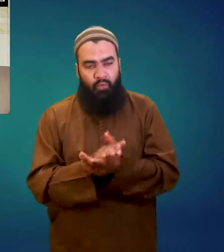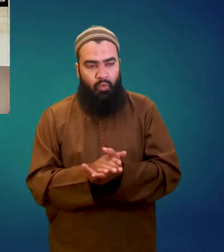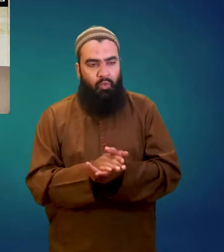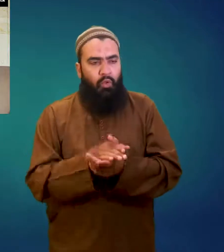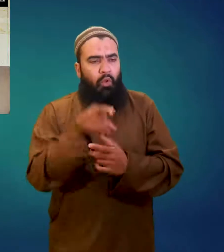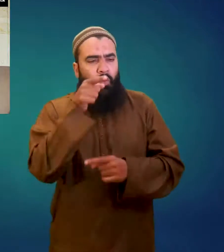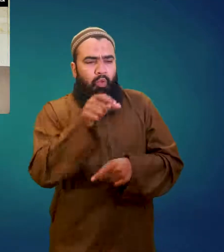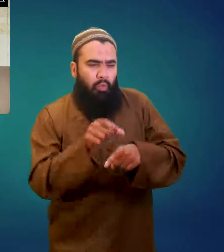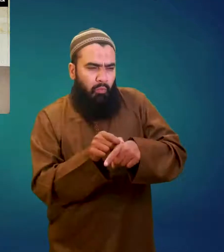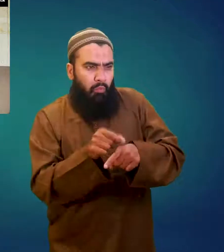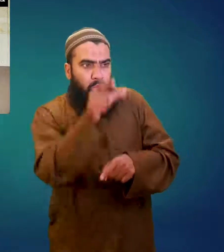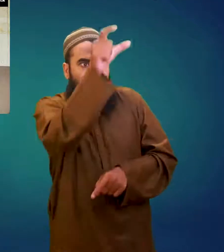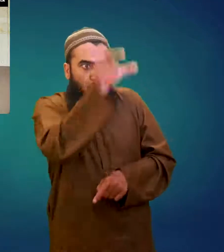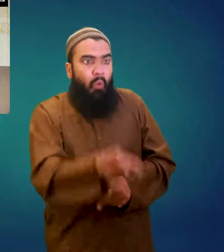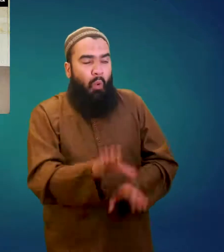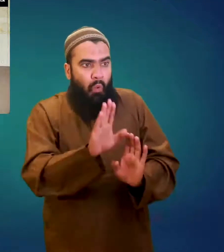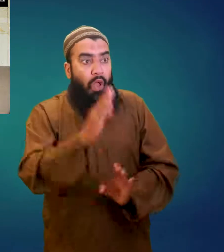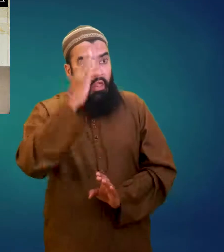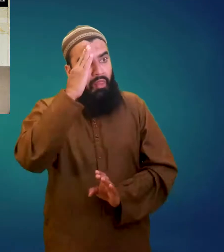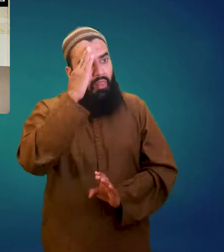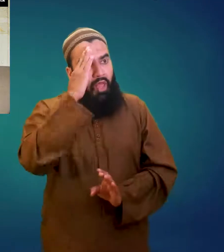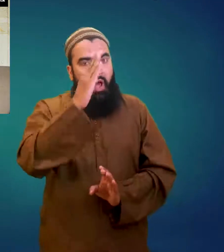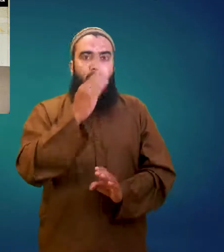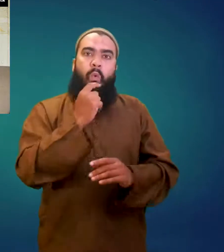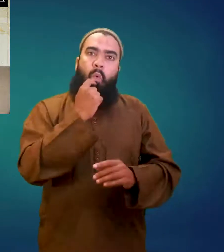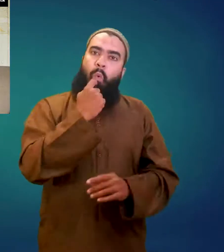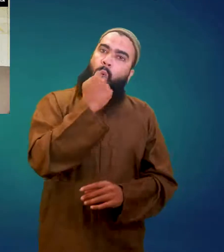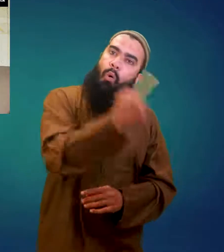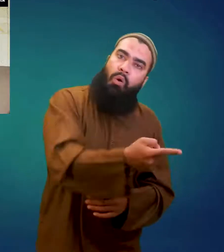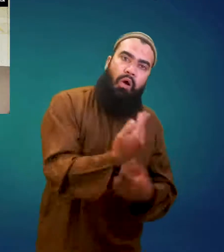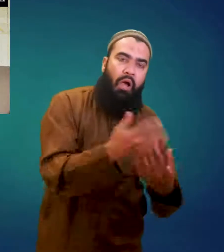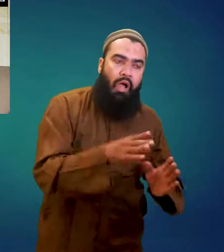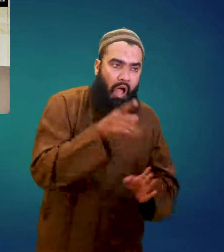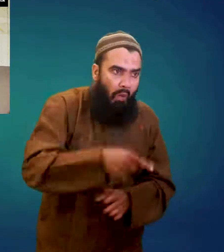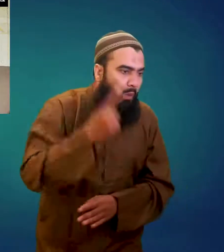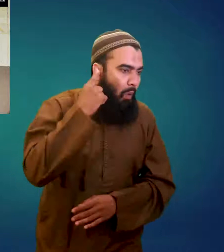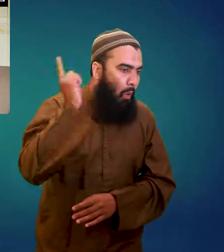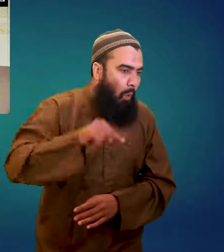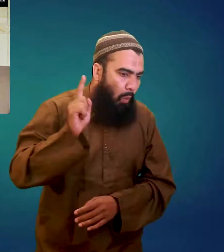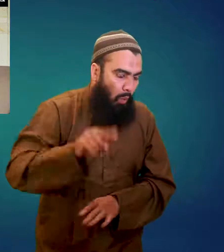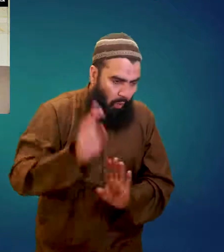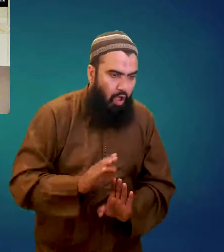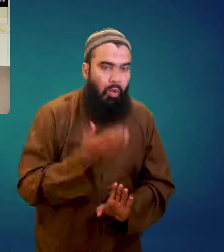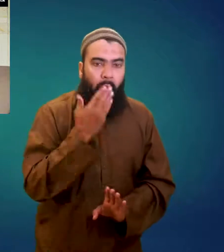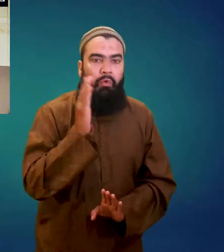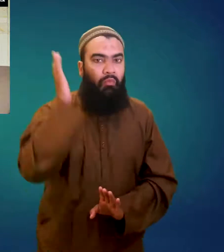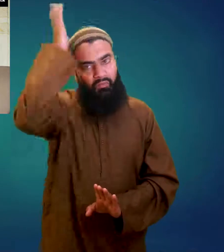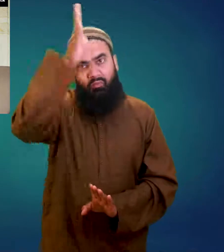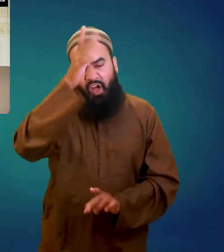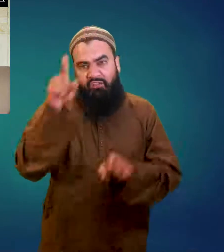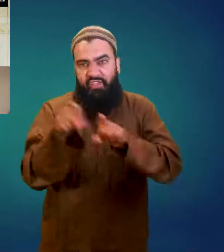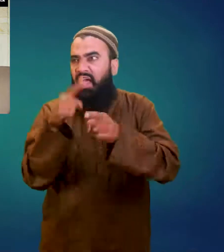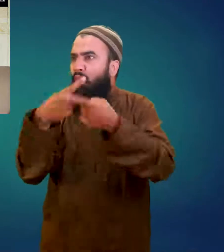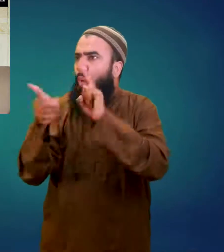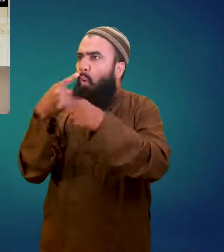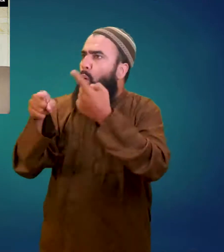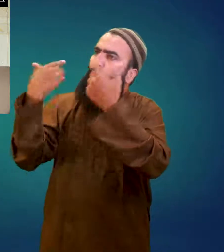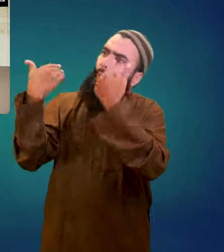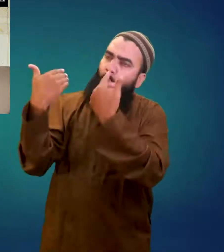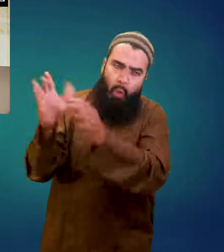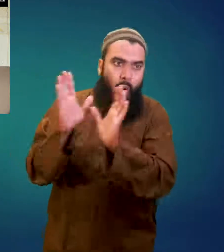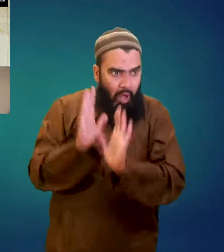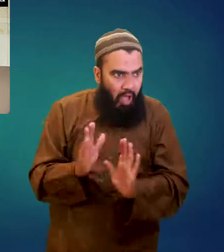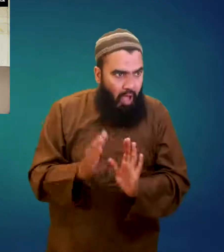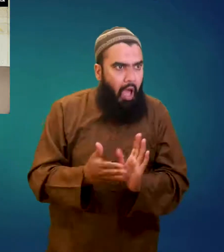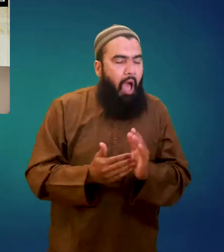نے احکام شرعیہ سے روگردانی کی، جس میں حکم جہاد بھی شامل ہے،